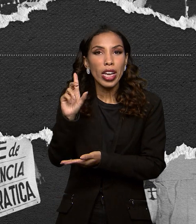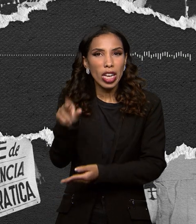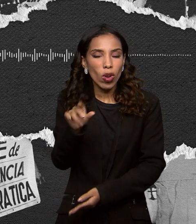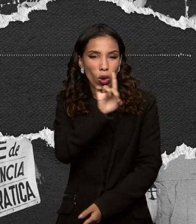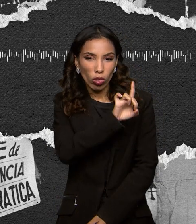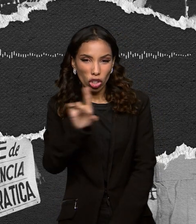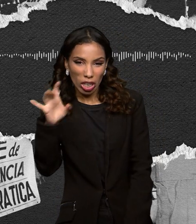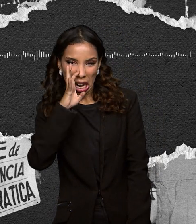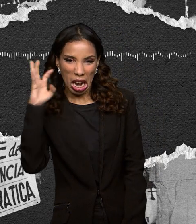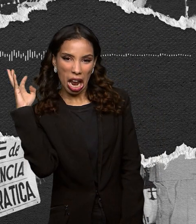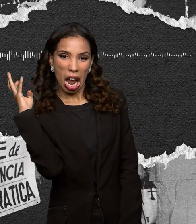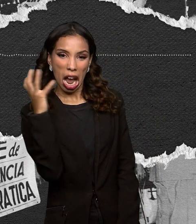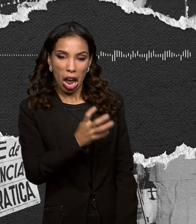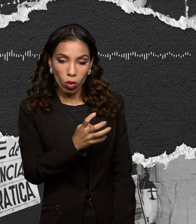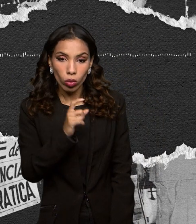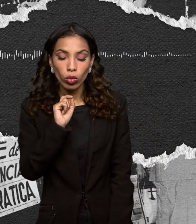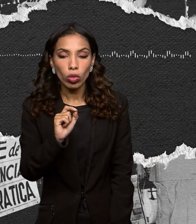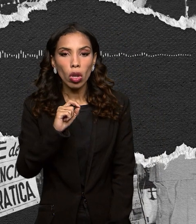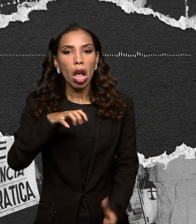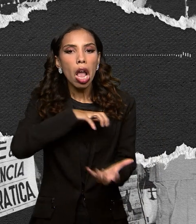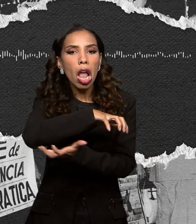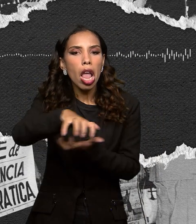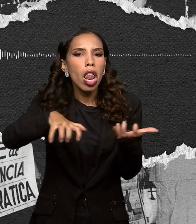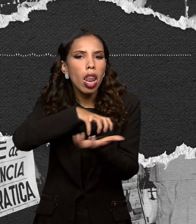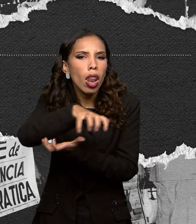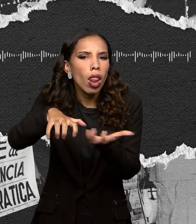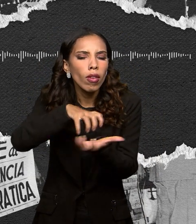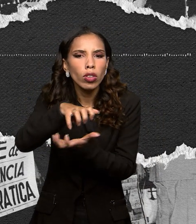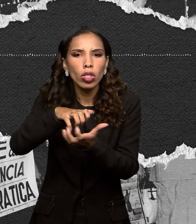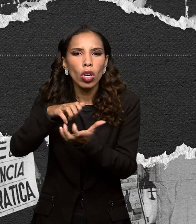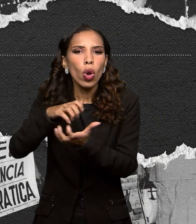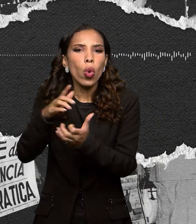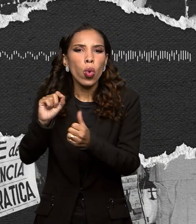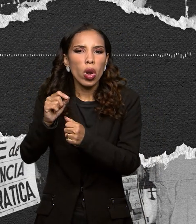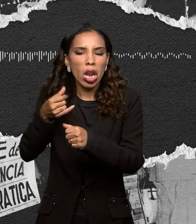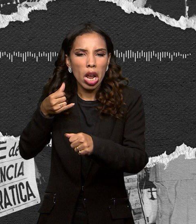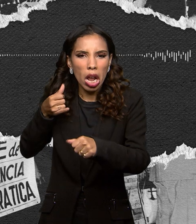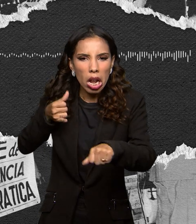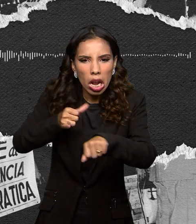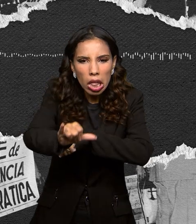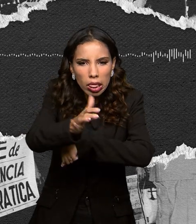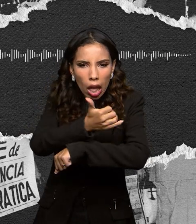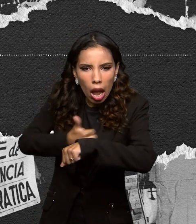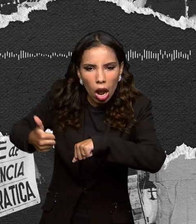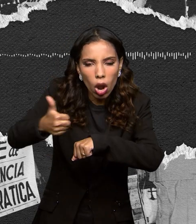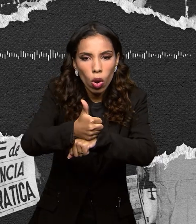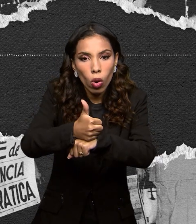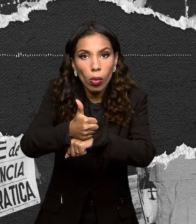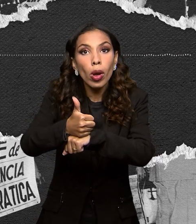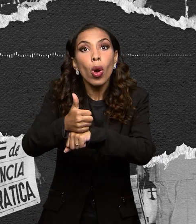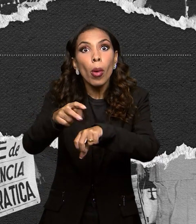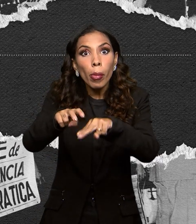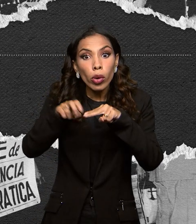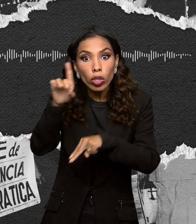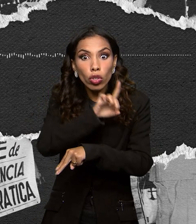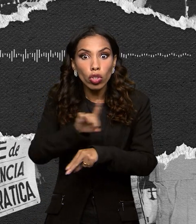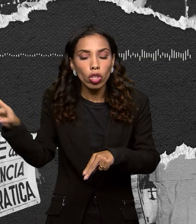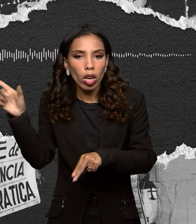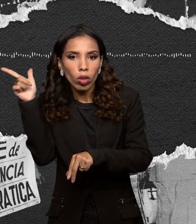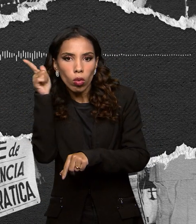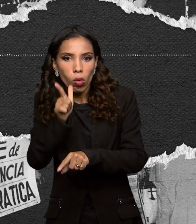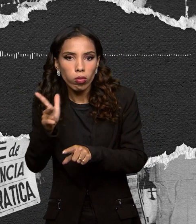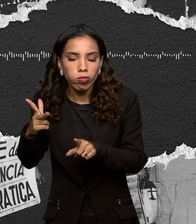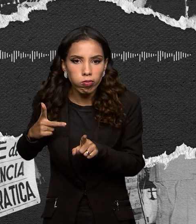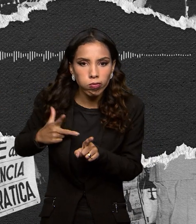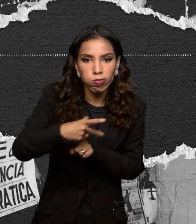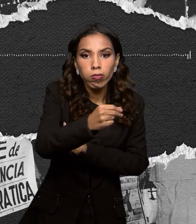acusou, um acordo para fazer uma revolução no Brasil, para dar um golpe de Estado. É nesse momento que ele é derrubado pela direita, né? Ficaram com